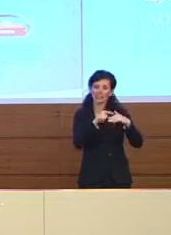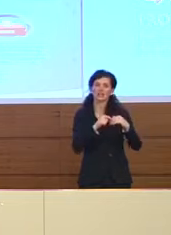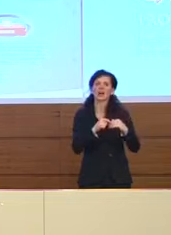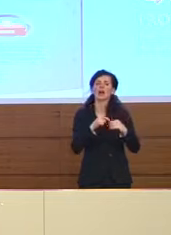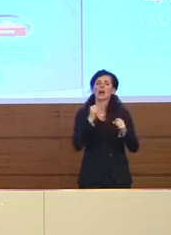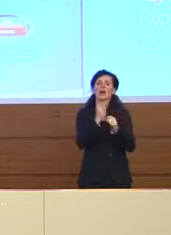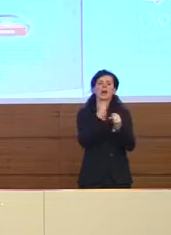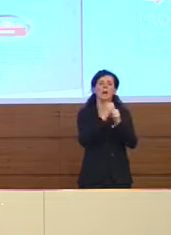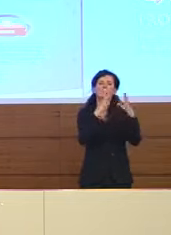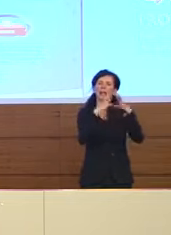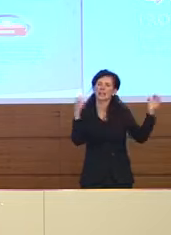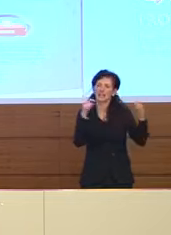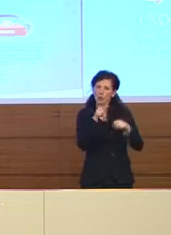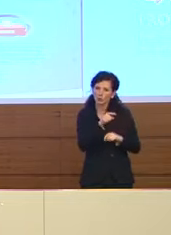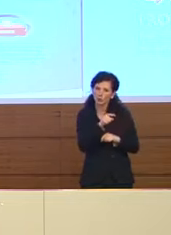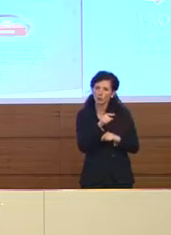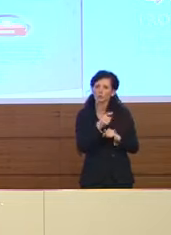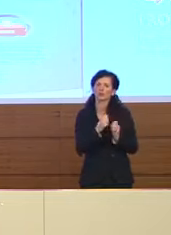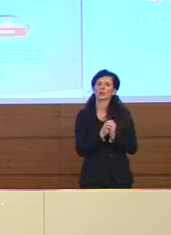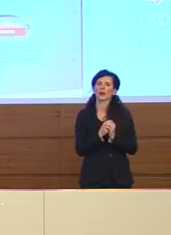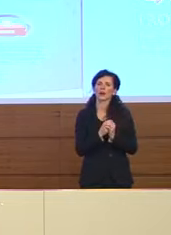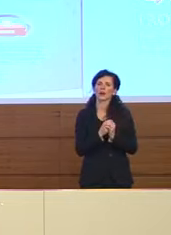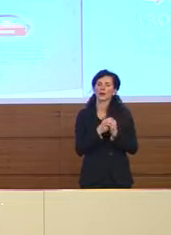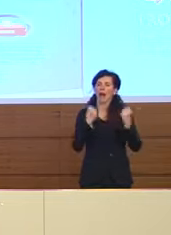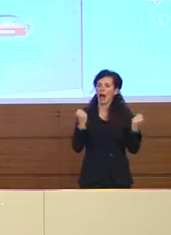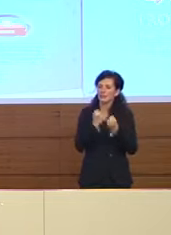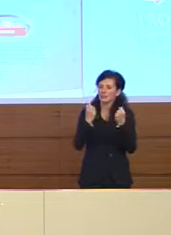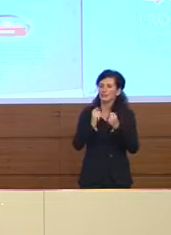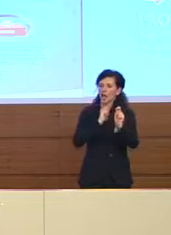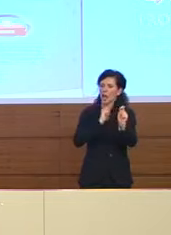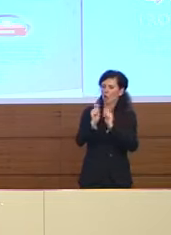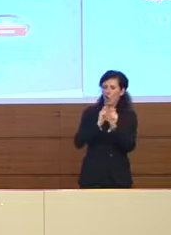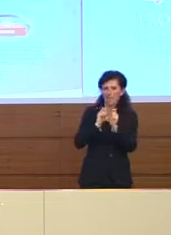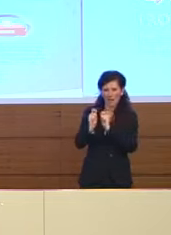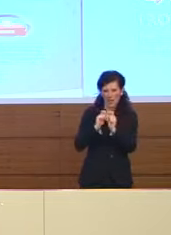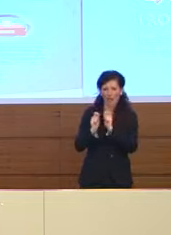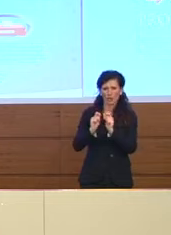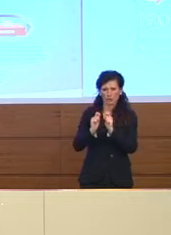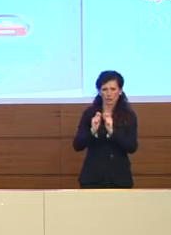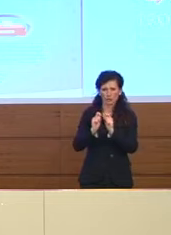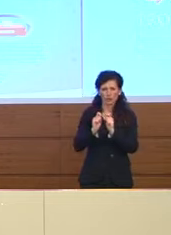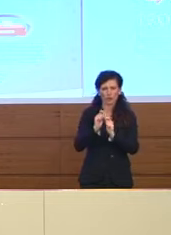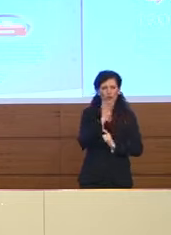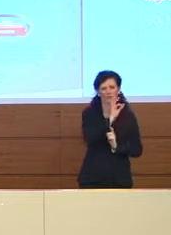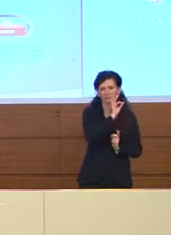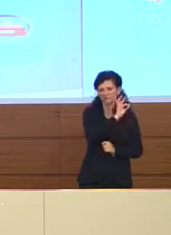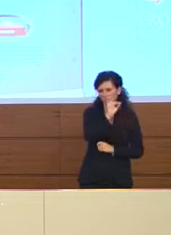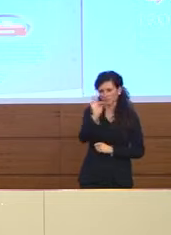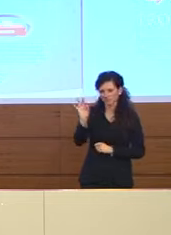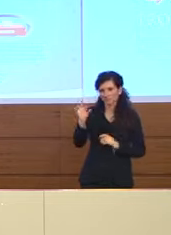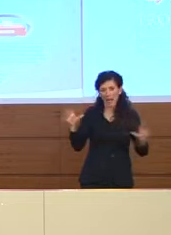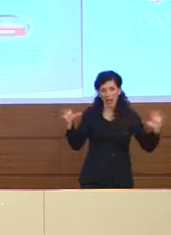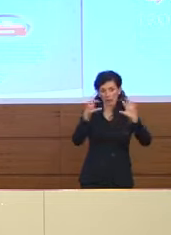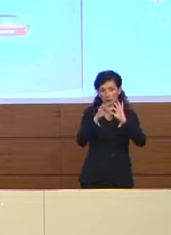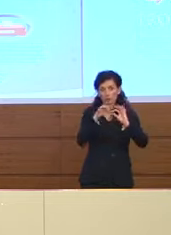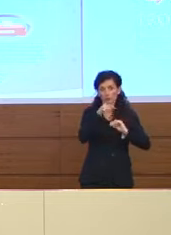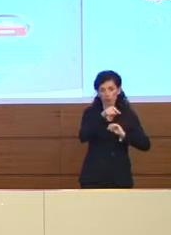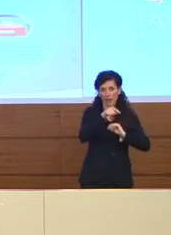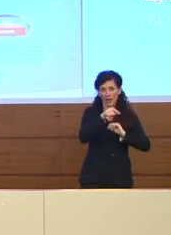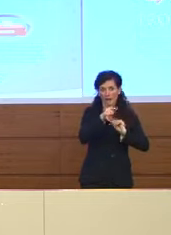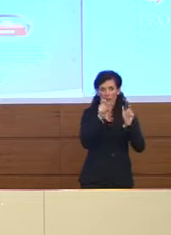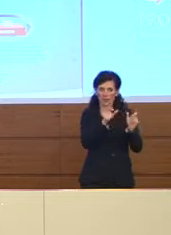e delle attività commerciali associate questo ambito come